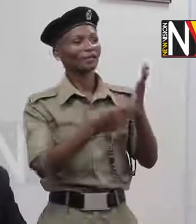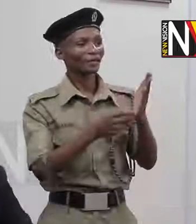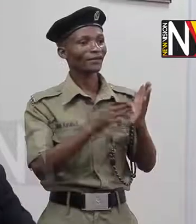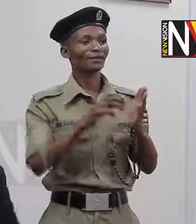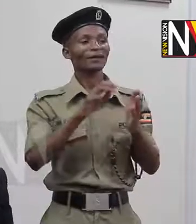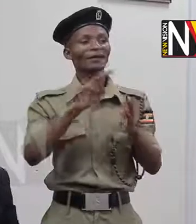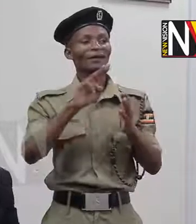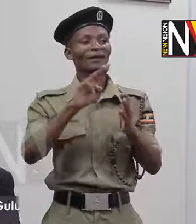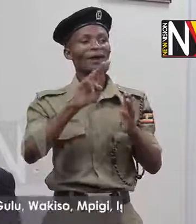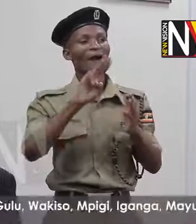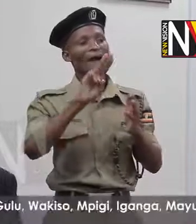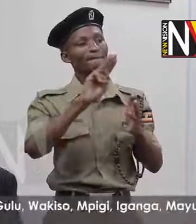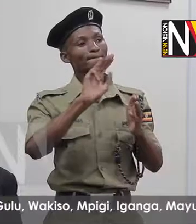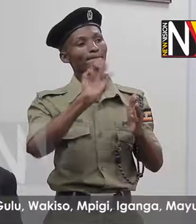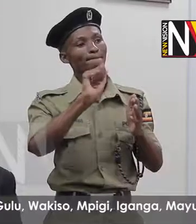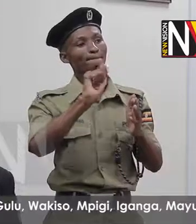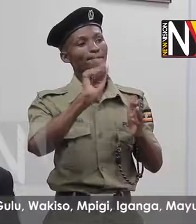idudi butaleja abona